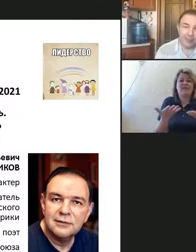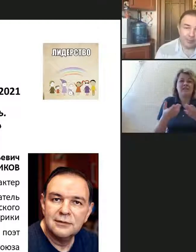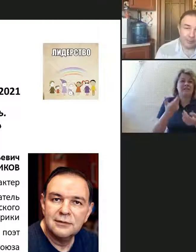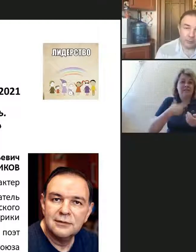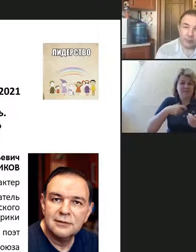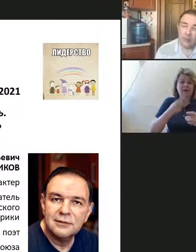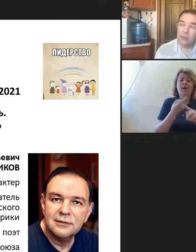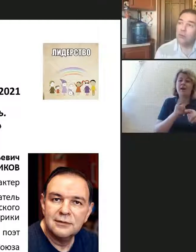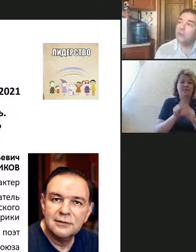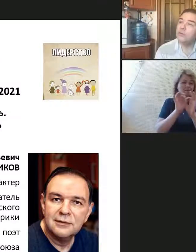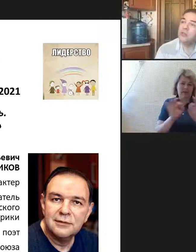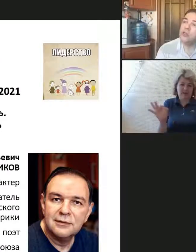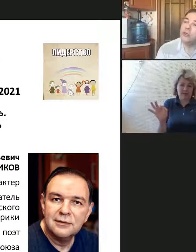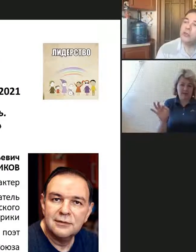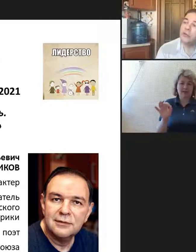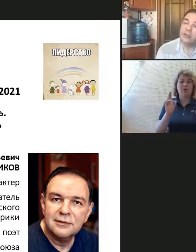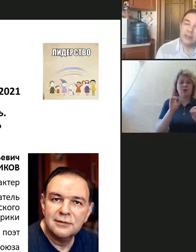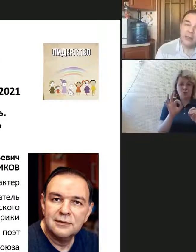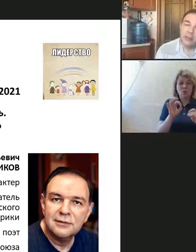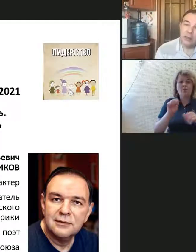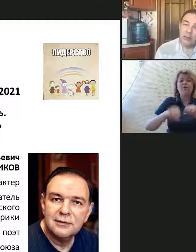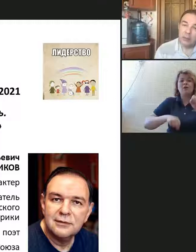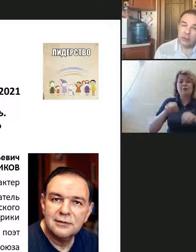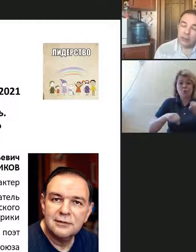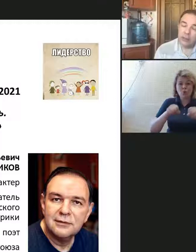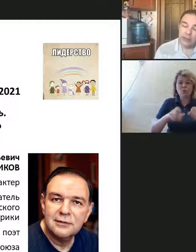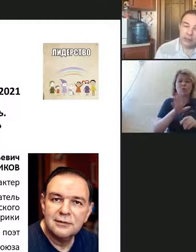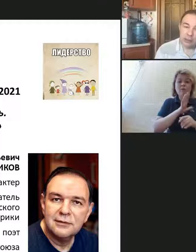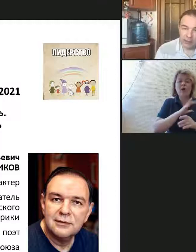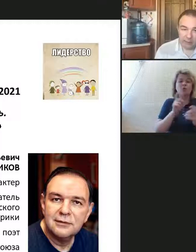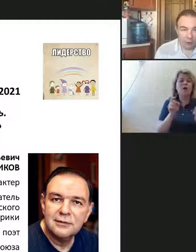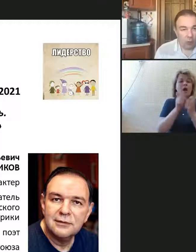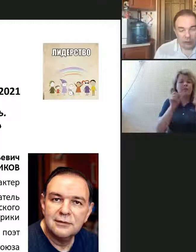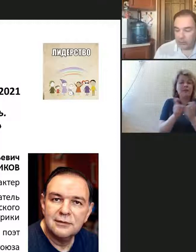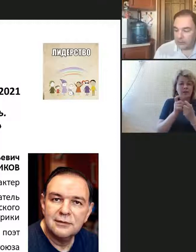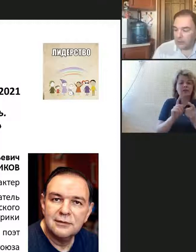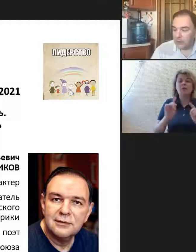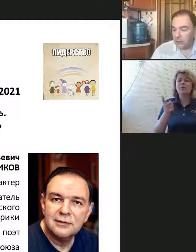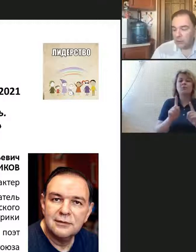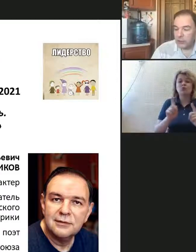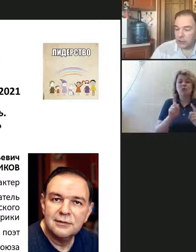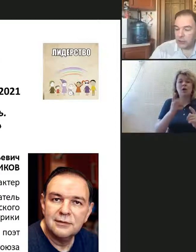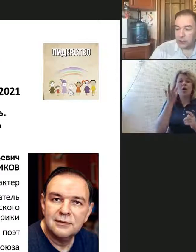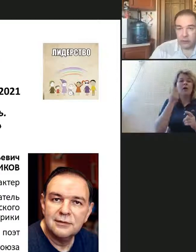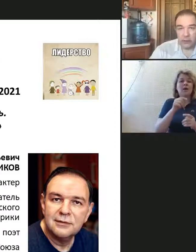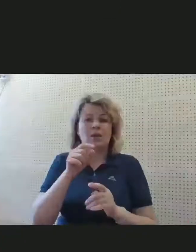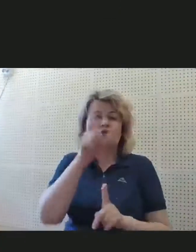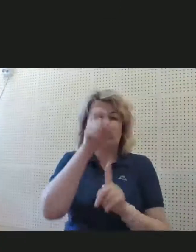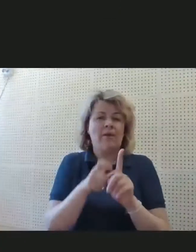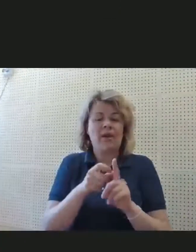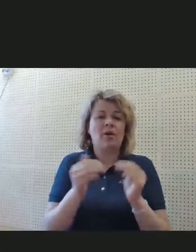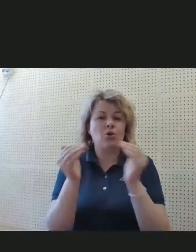не менее, и тут возможны конфликты, потому что когда человек дома написал книгу, дальше